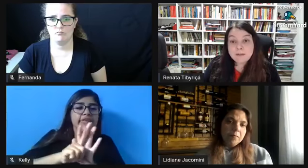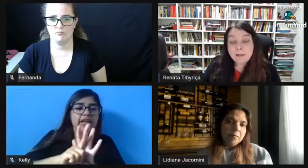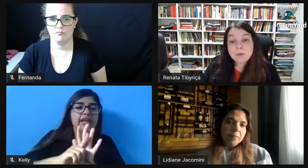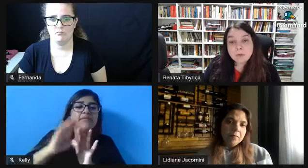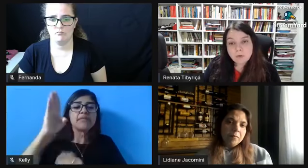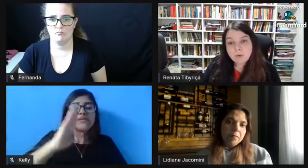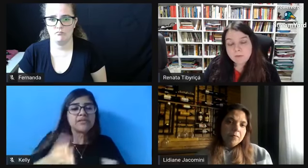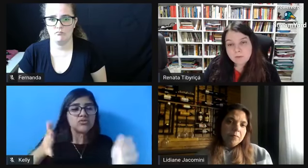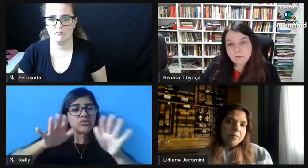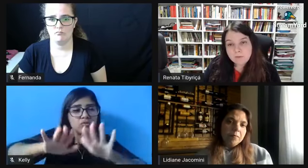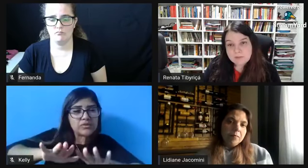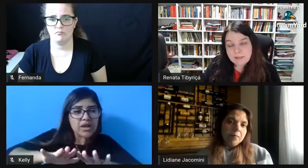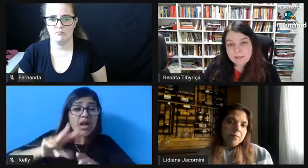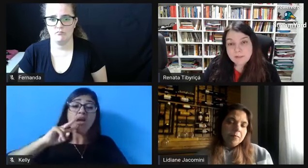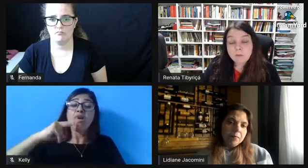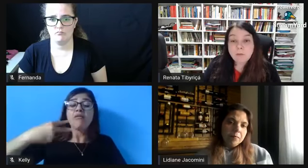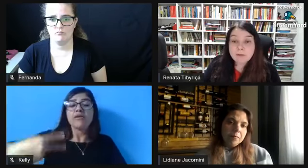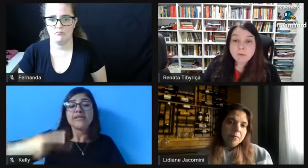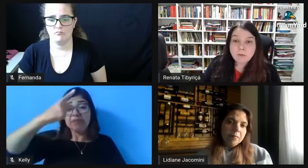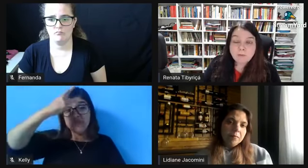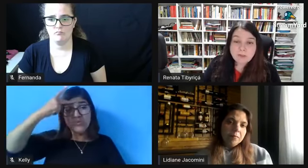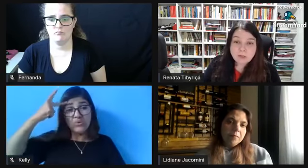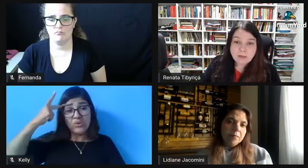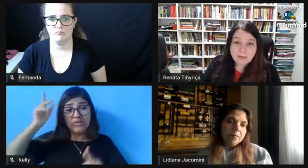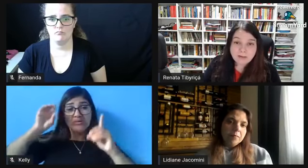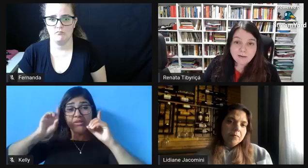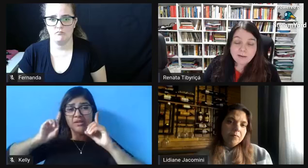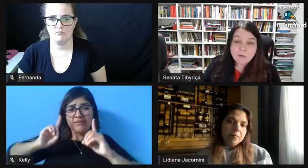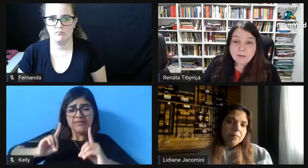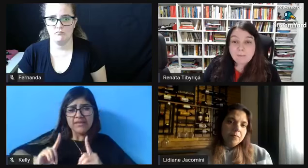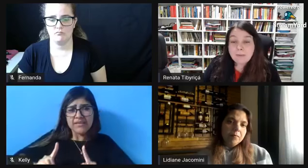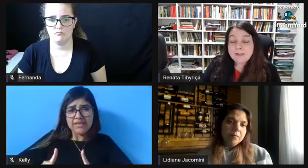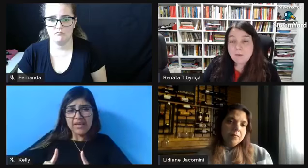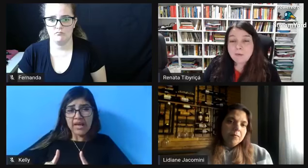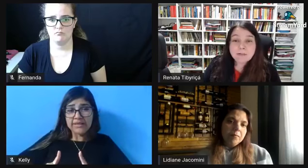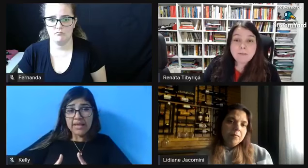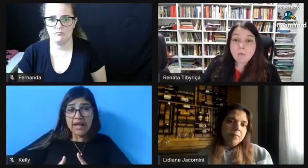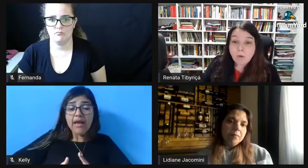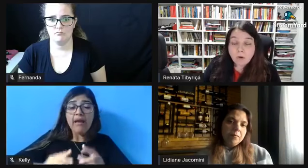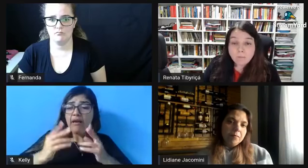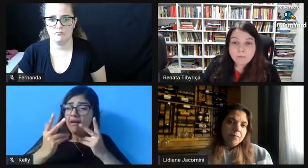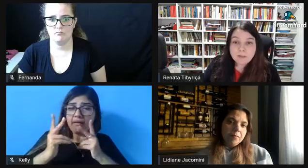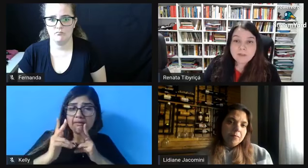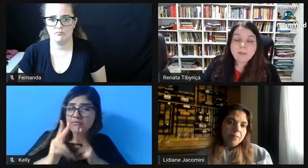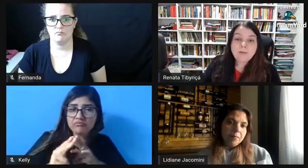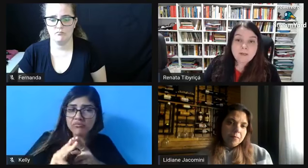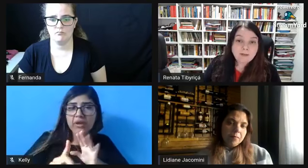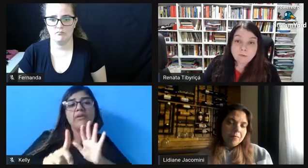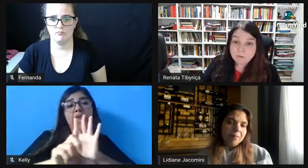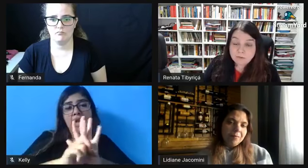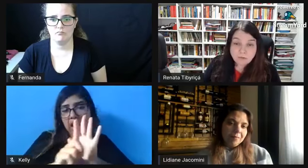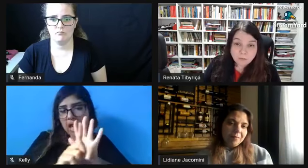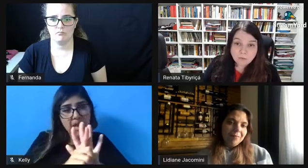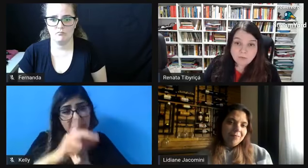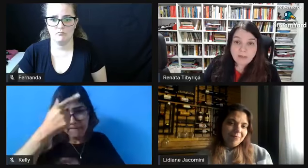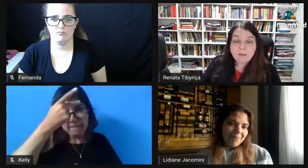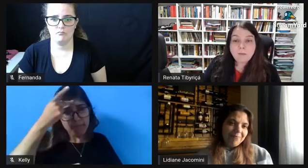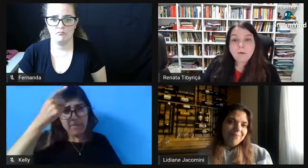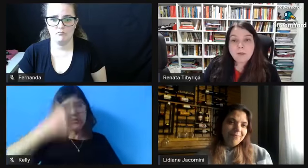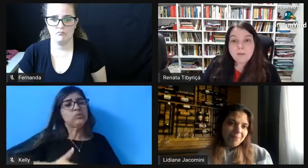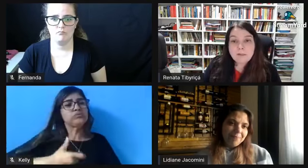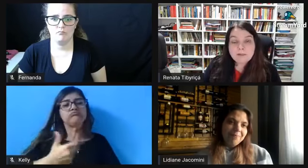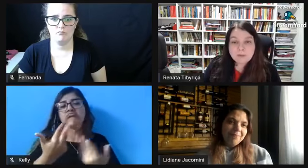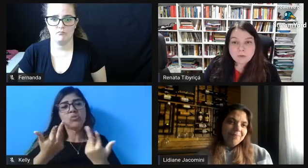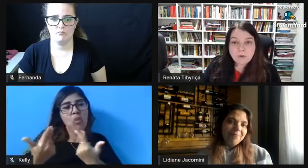reconhecimento da pessoa com deficiência como pessoa perante a lei. O que parece uma coisa meio óbvia, que já deveria ter acontecido há muito